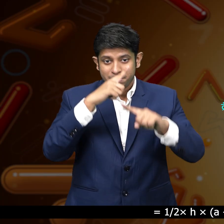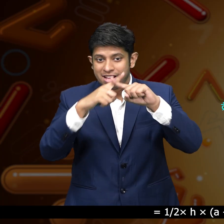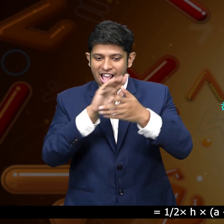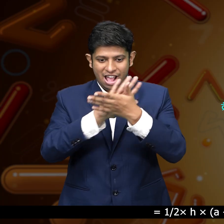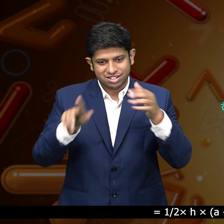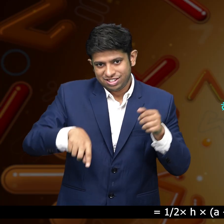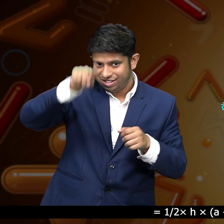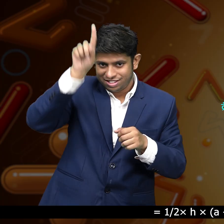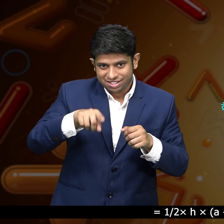1/2